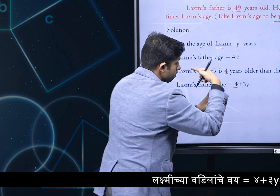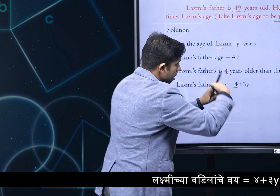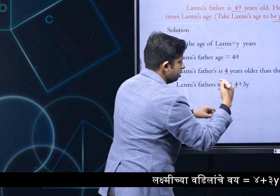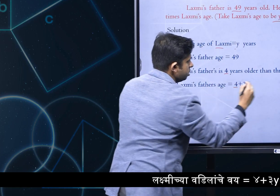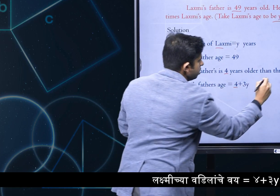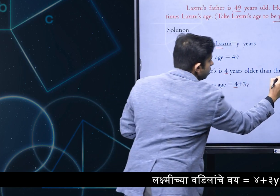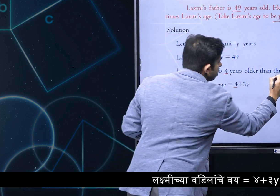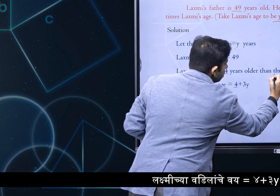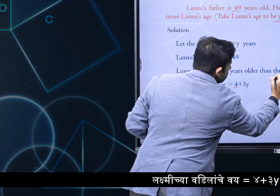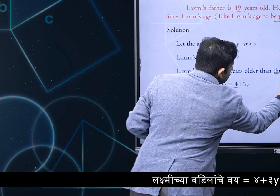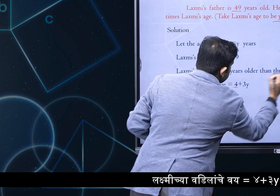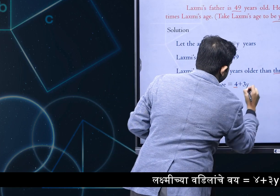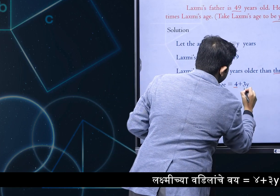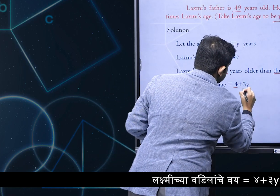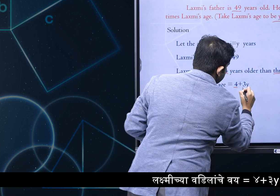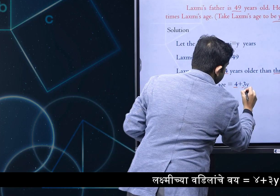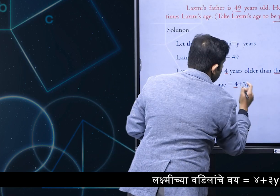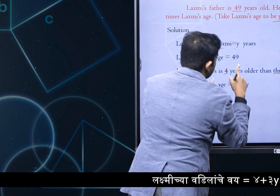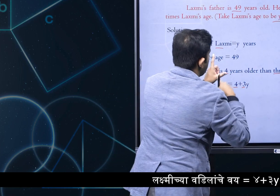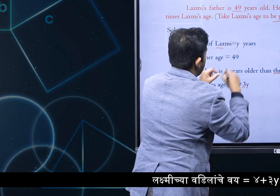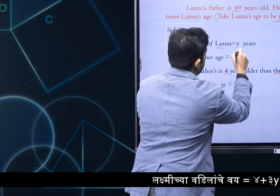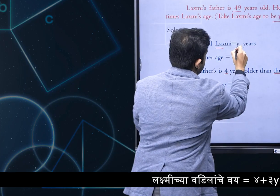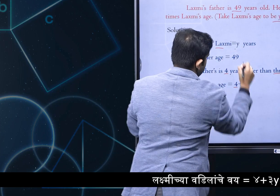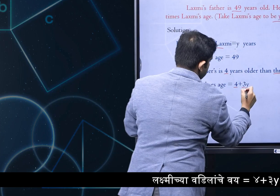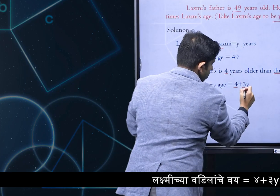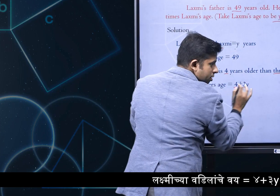लक्ष्मीच्या वडिलांचे वय = 4 + 3y.